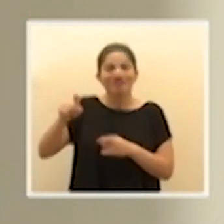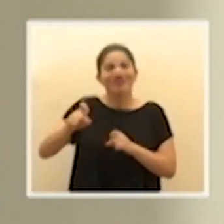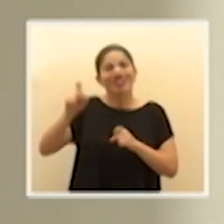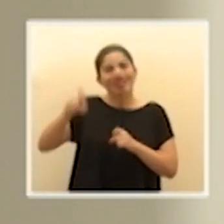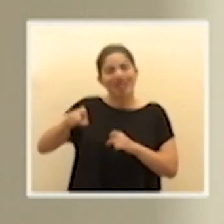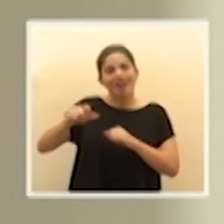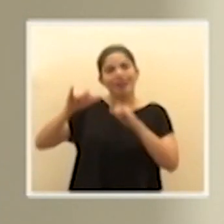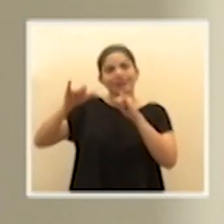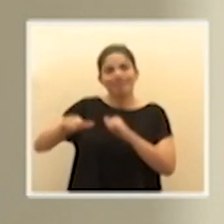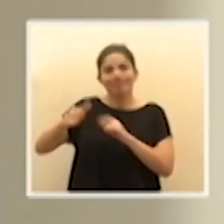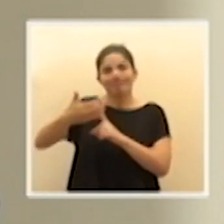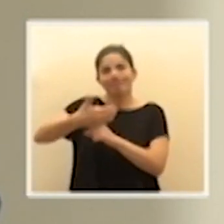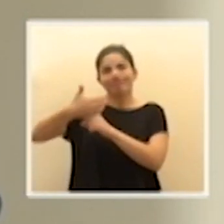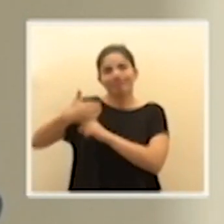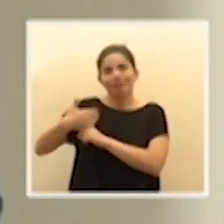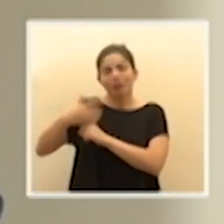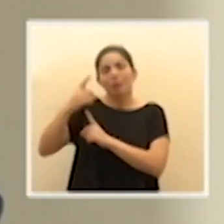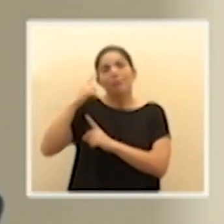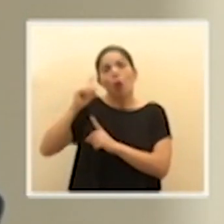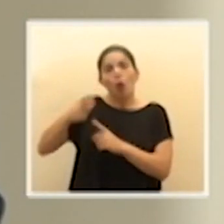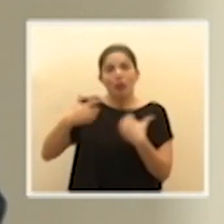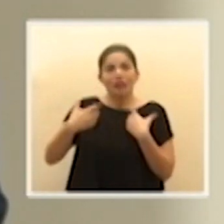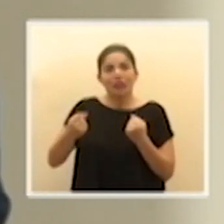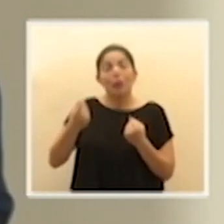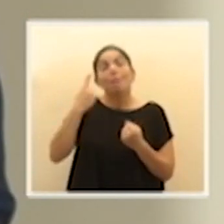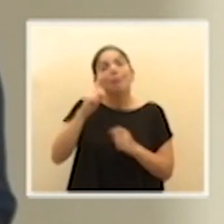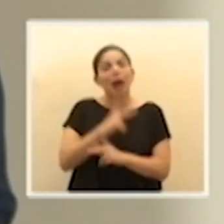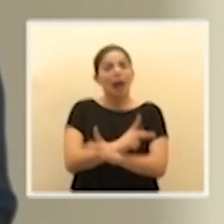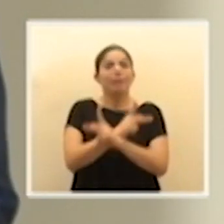mantener la orden sanitaria por una medida de precaución.